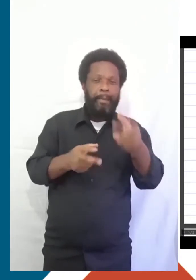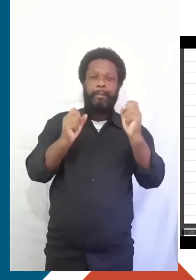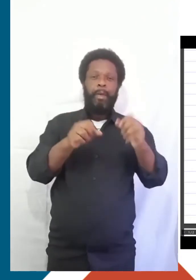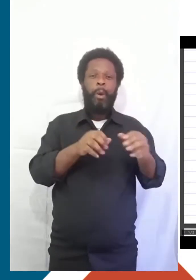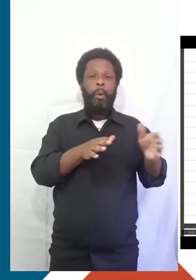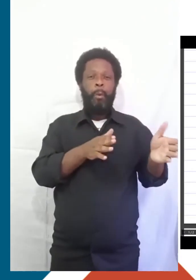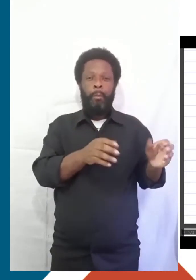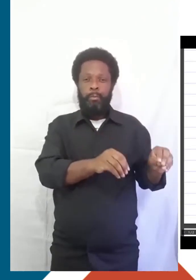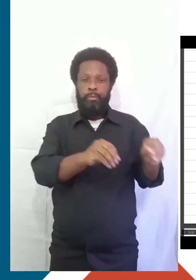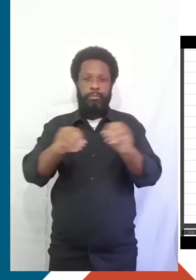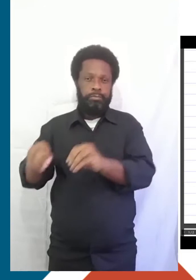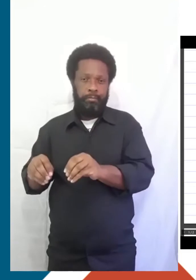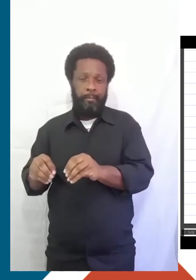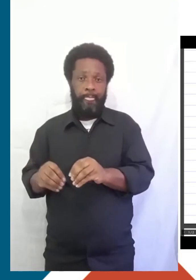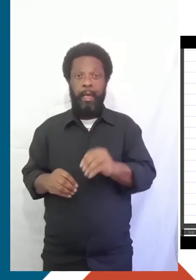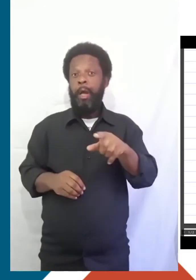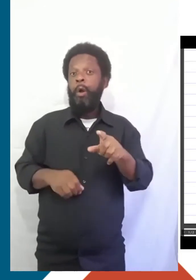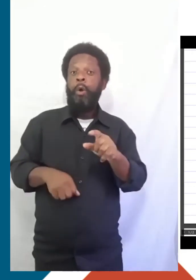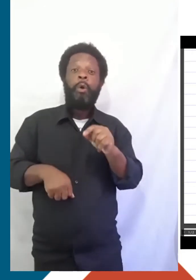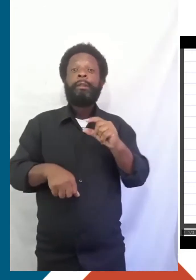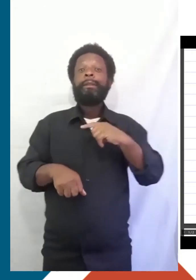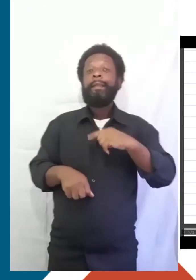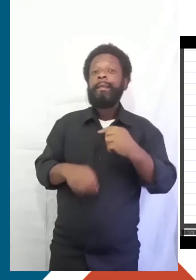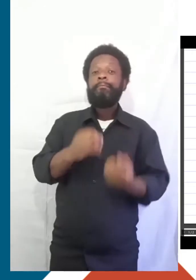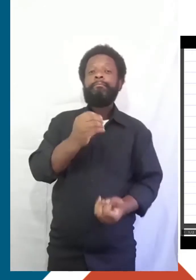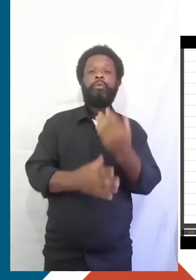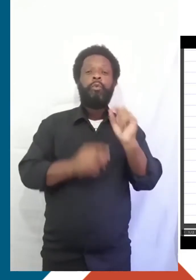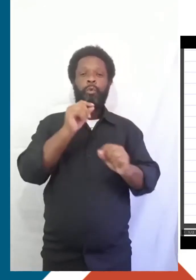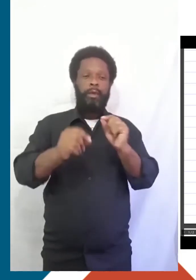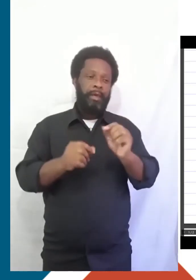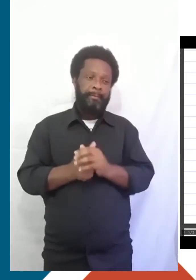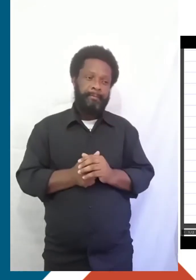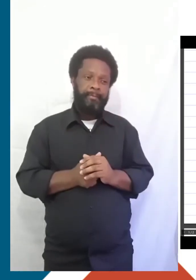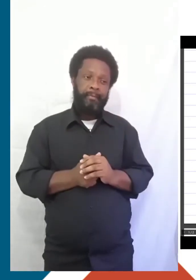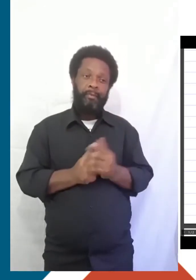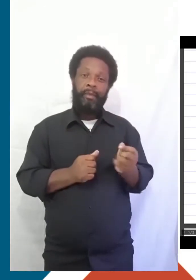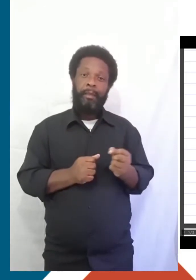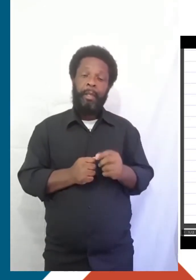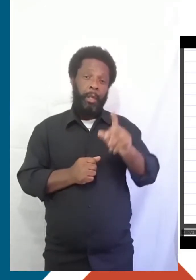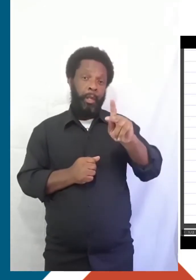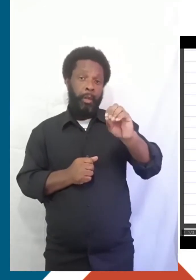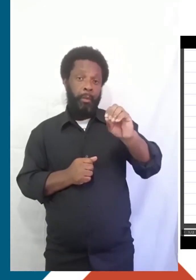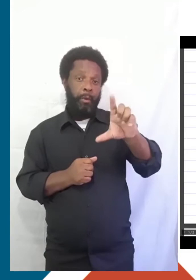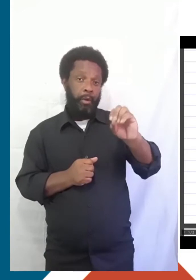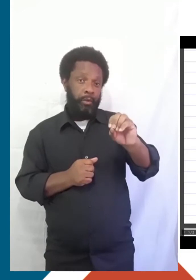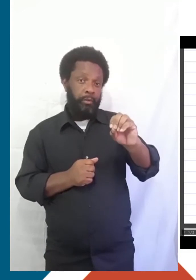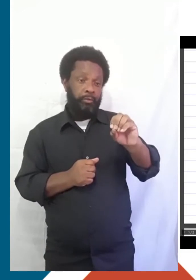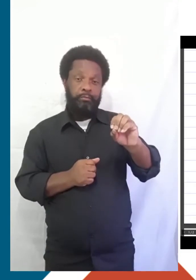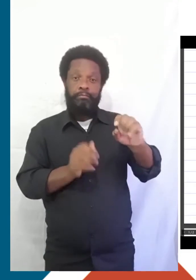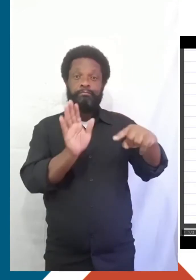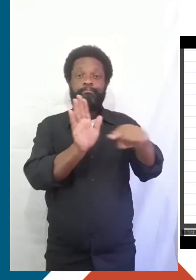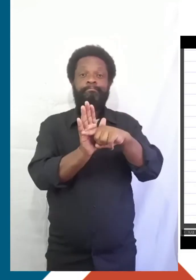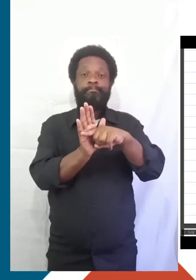mais demorado. Nessa hora, é formado aqui o quê? Um polo